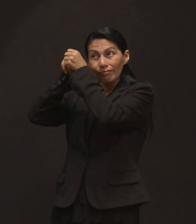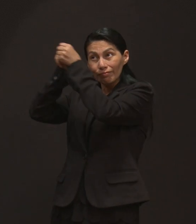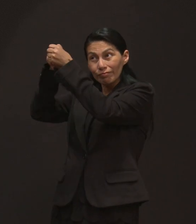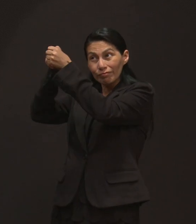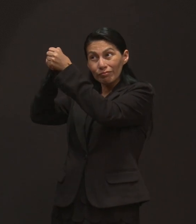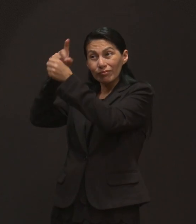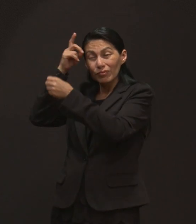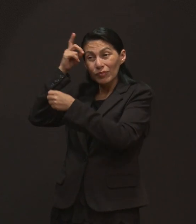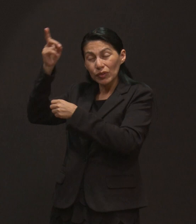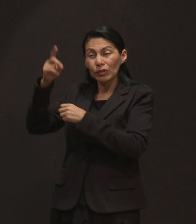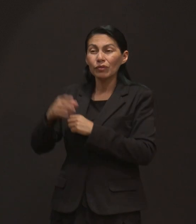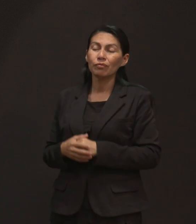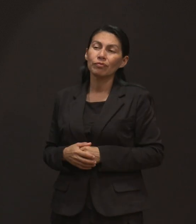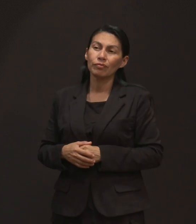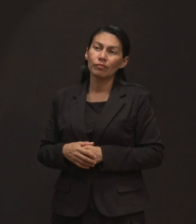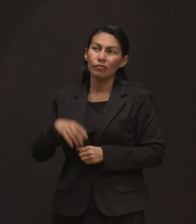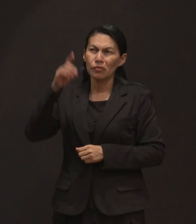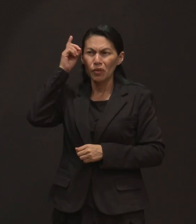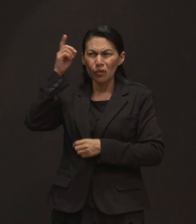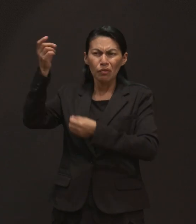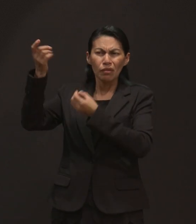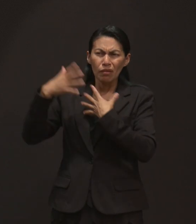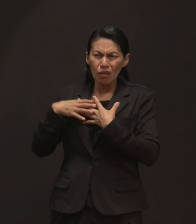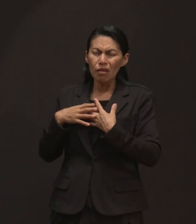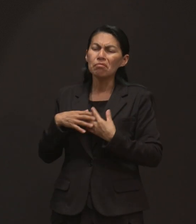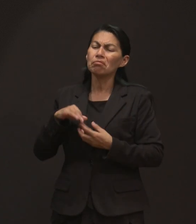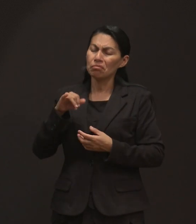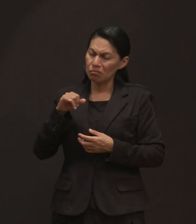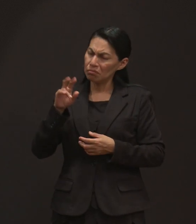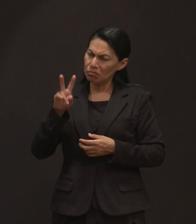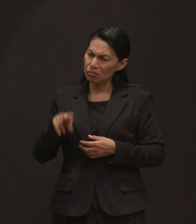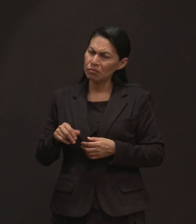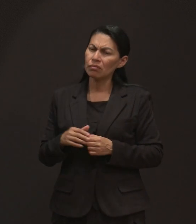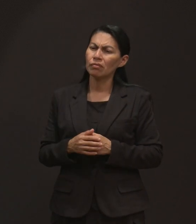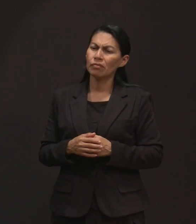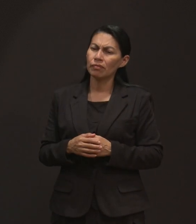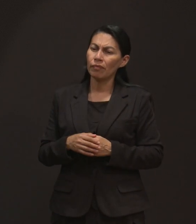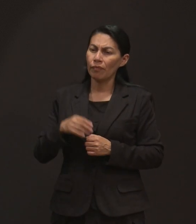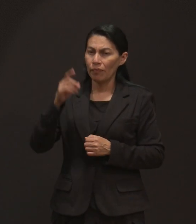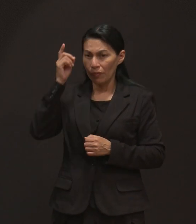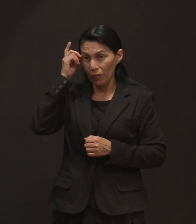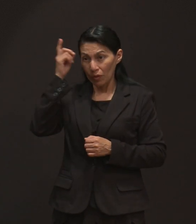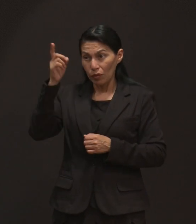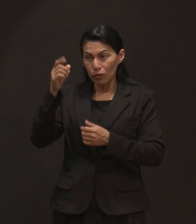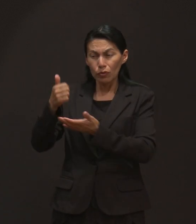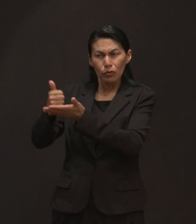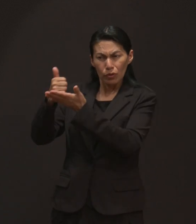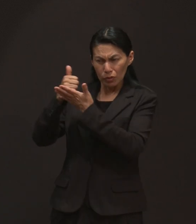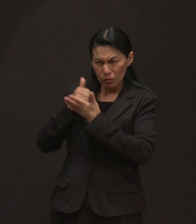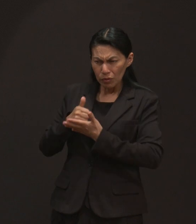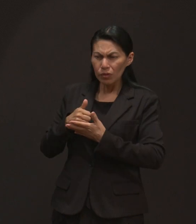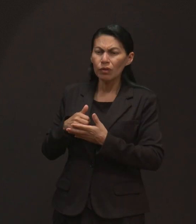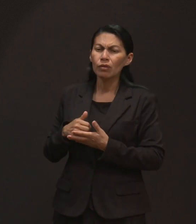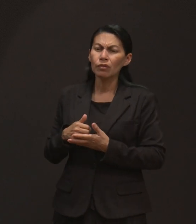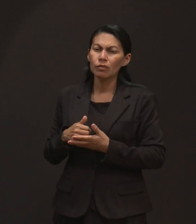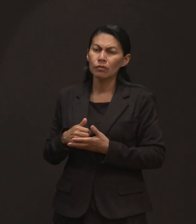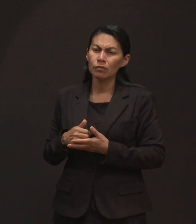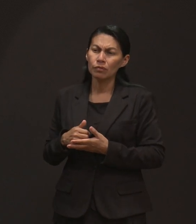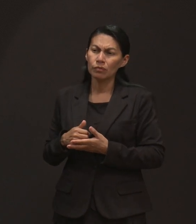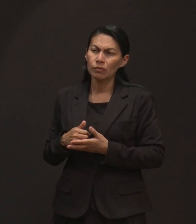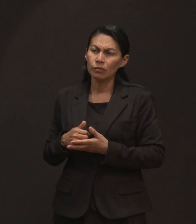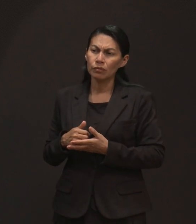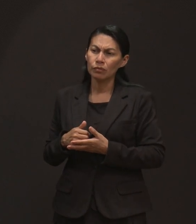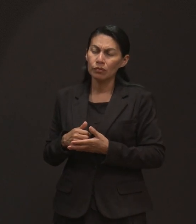a Dios proveerá. Y efectivamente, gracias a Dios que Él fue el que nos ha